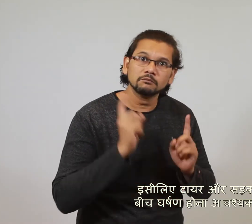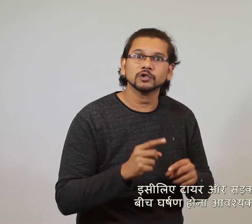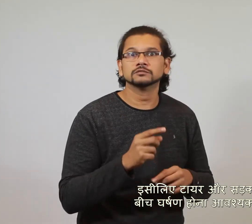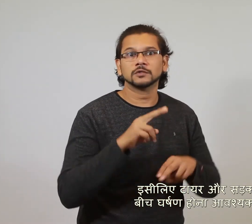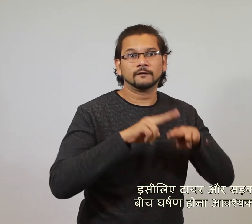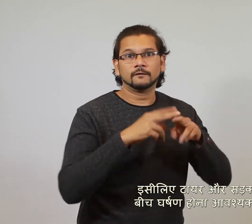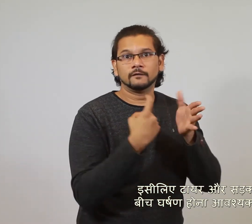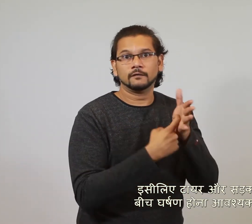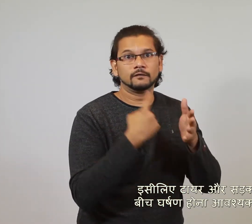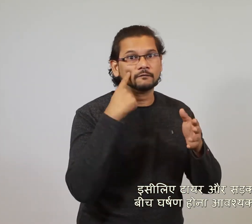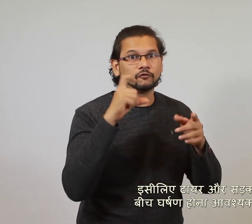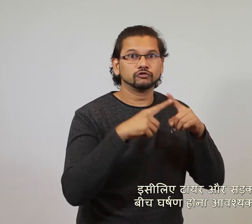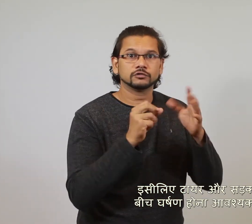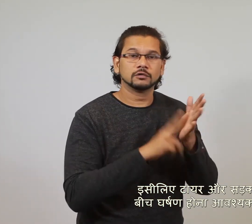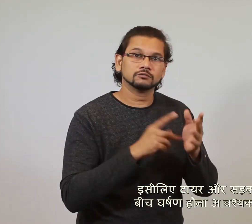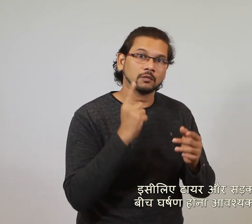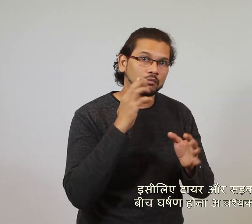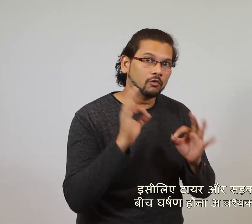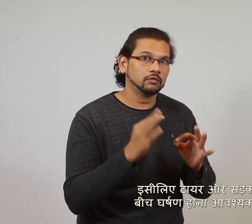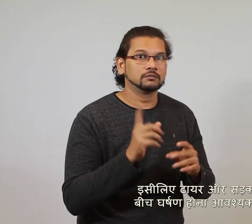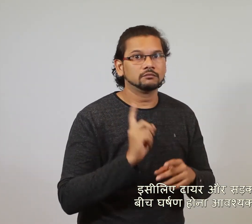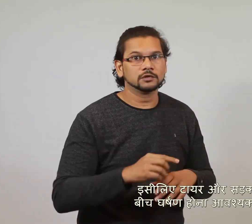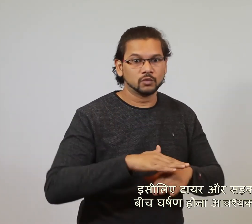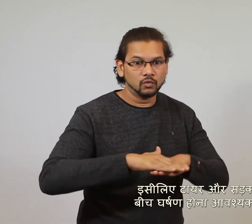इसलिए तायर और सडक के बीच घर्शन होना अवश्चक है